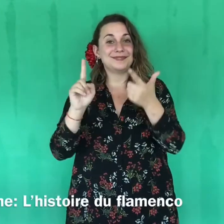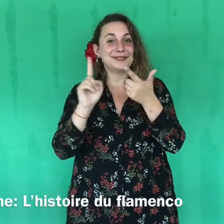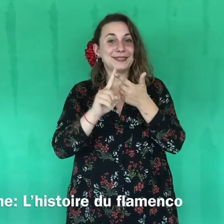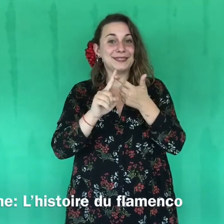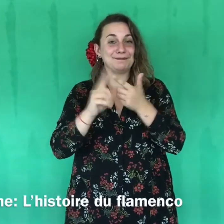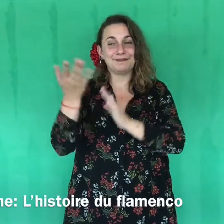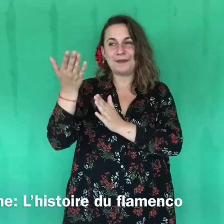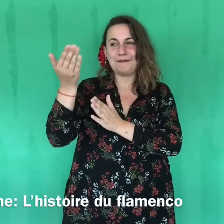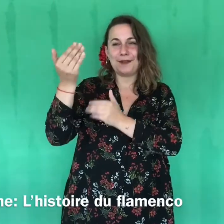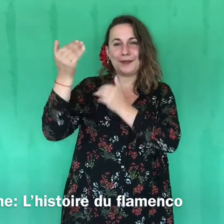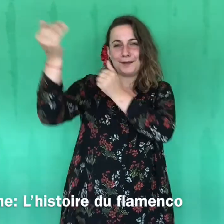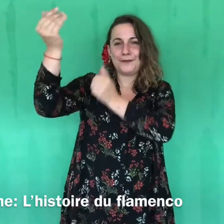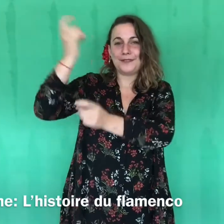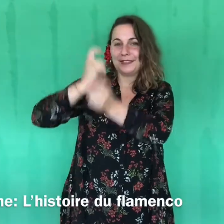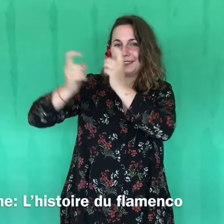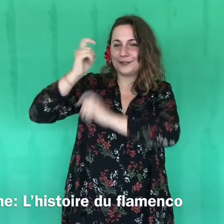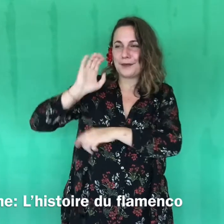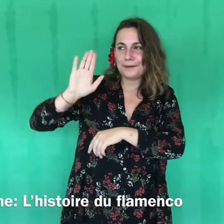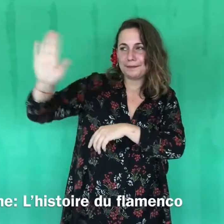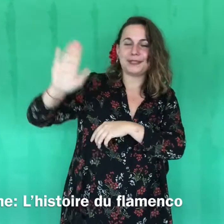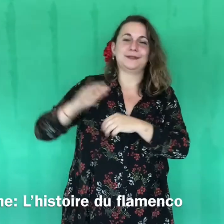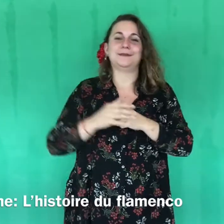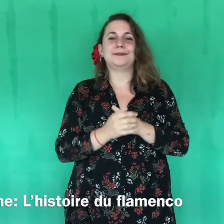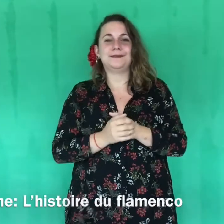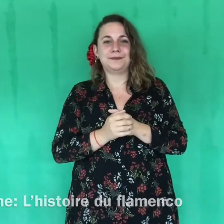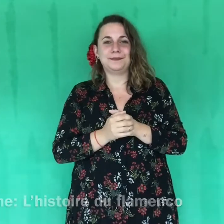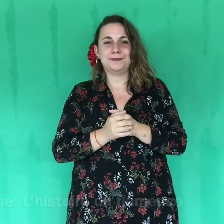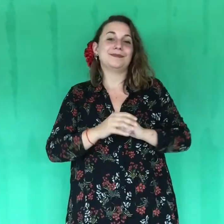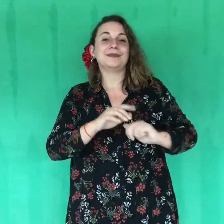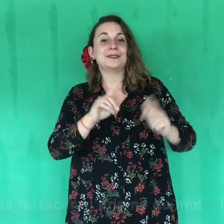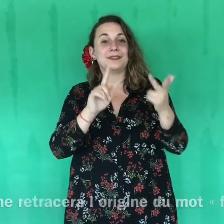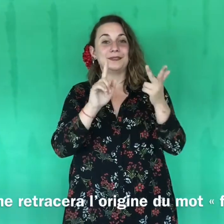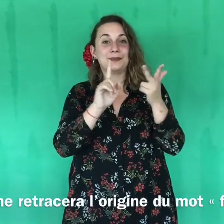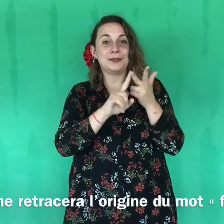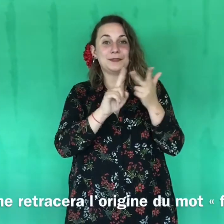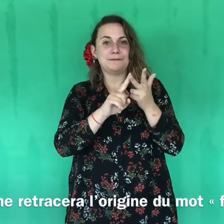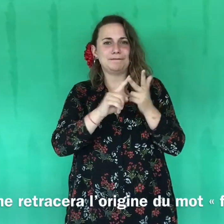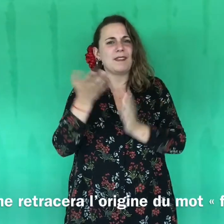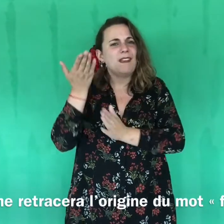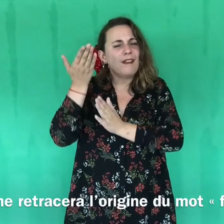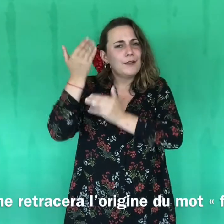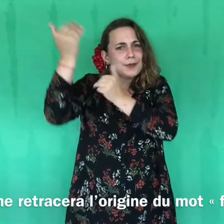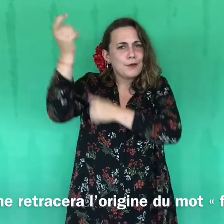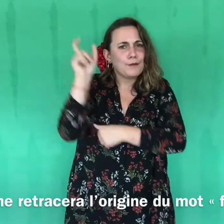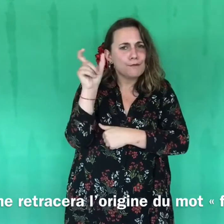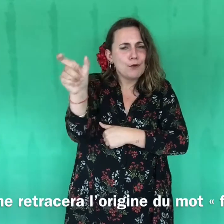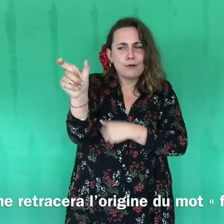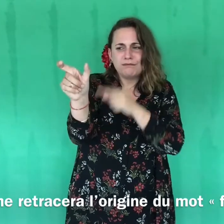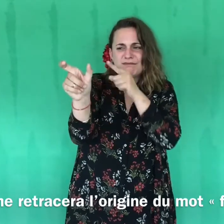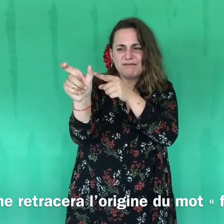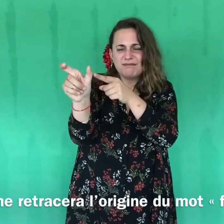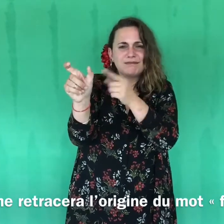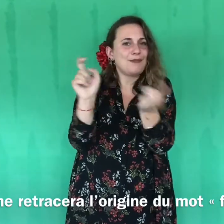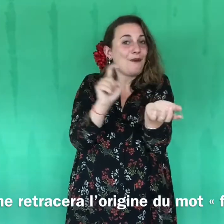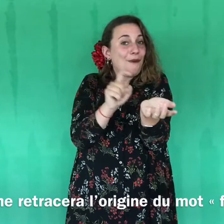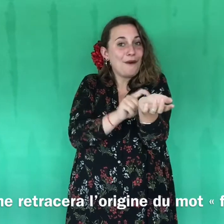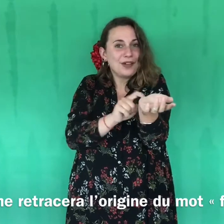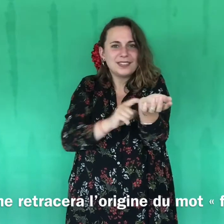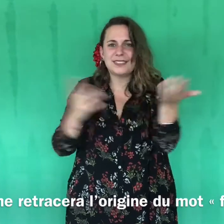La deuxième, l'histoire du flamenco. La troisième retracera l'origine du mot